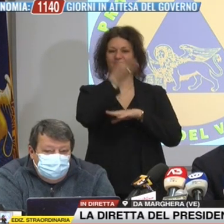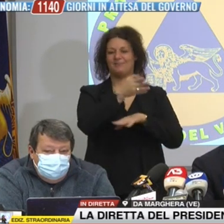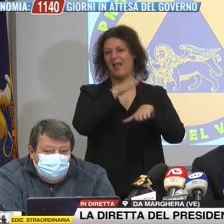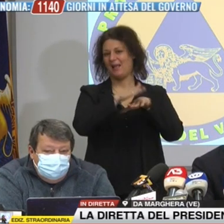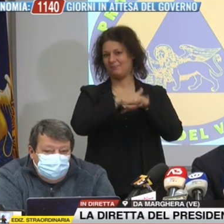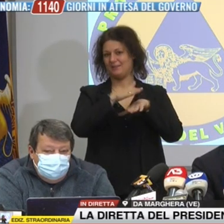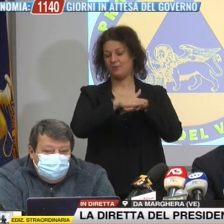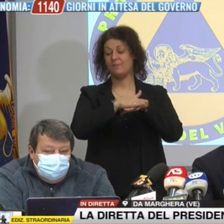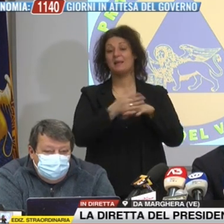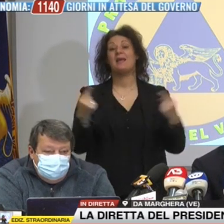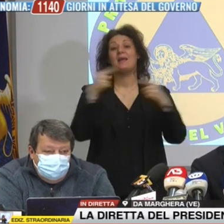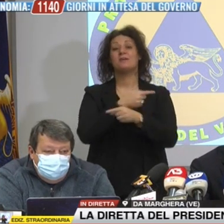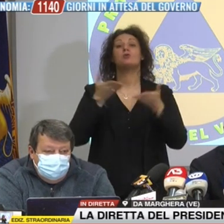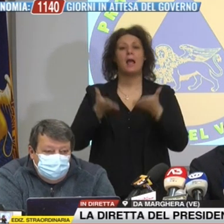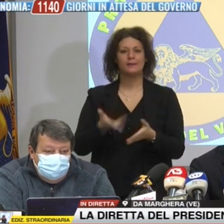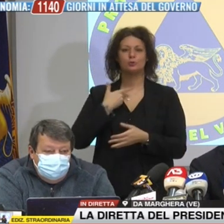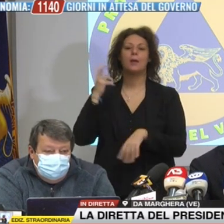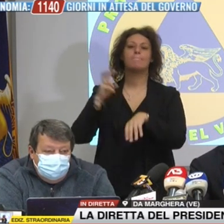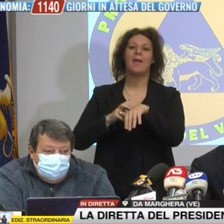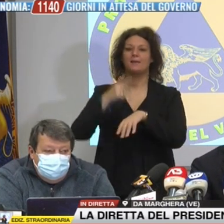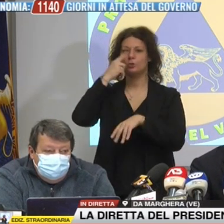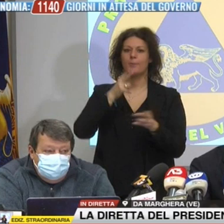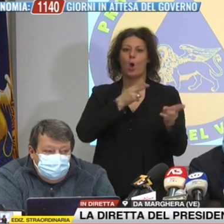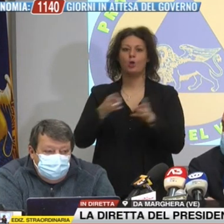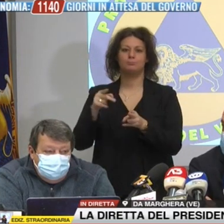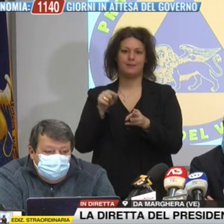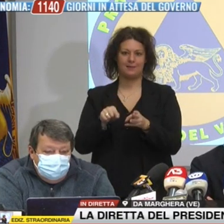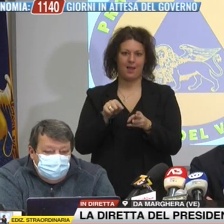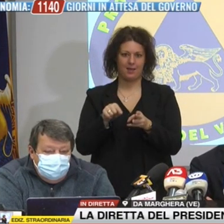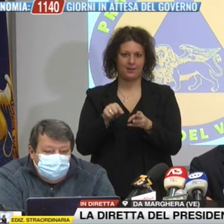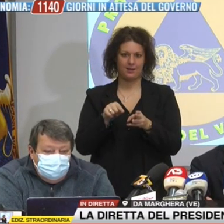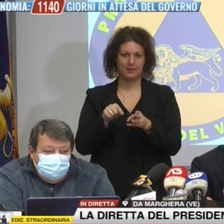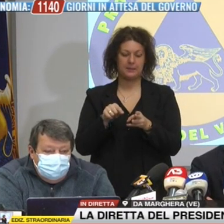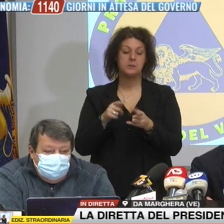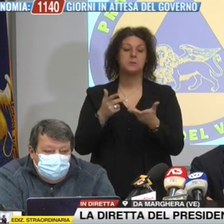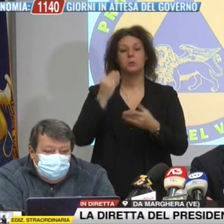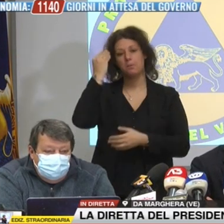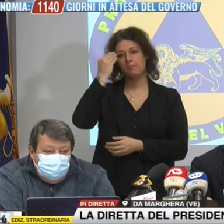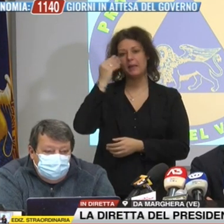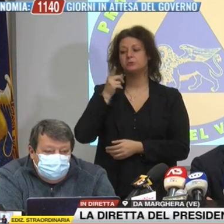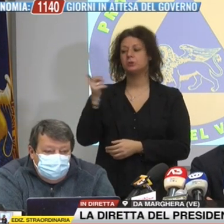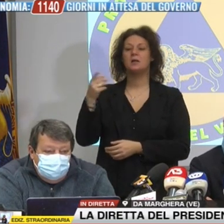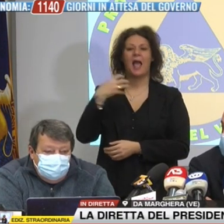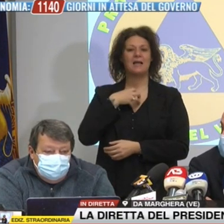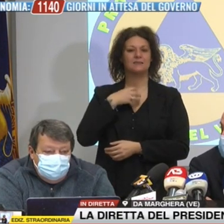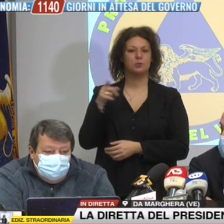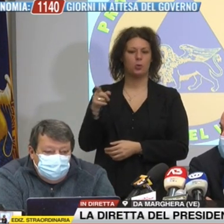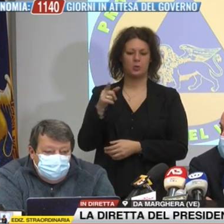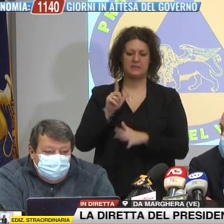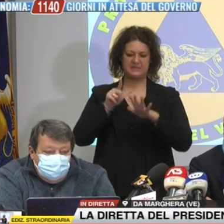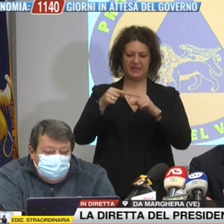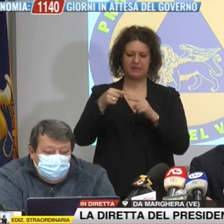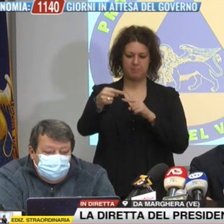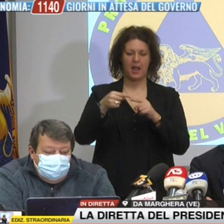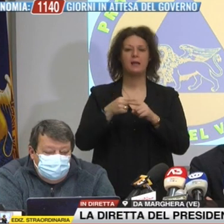medico diciamo ospedaliero, può comunque continuare a seguirmi. L'assessore penso la risolva alla volta di metà settimana